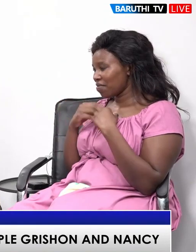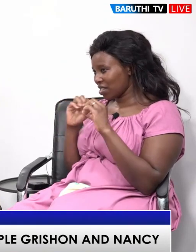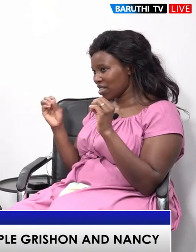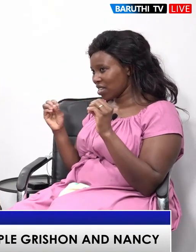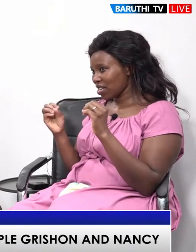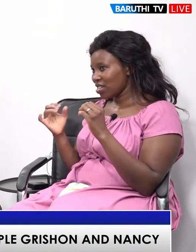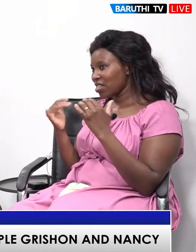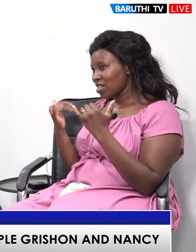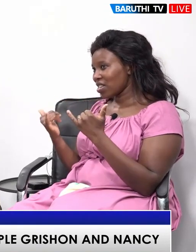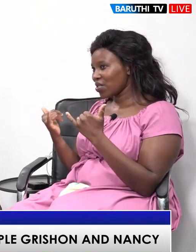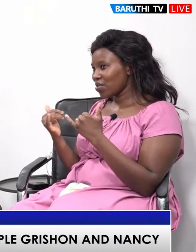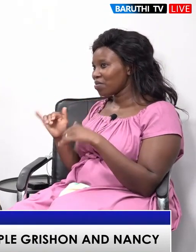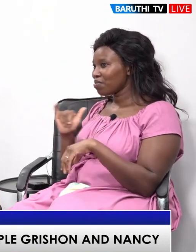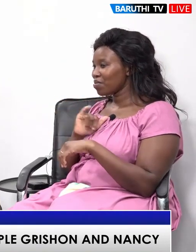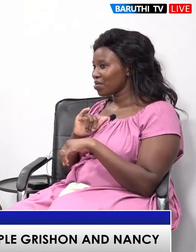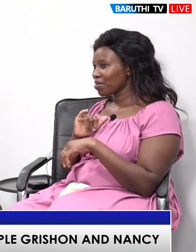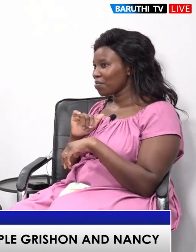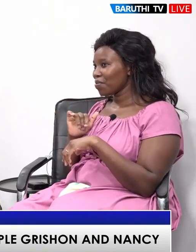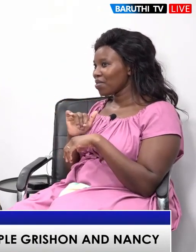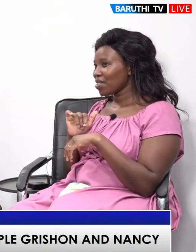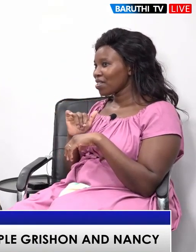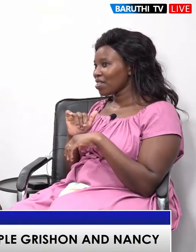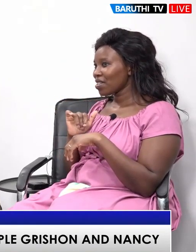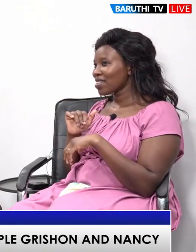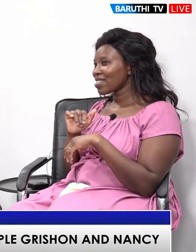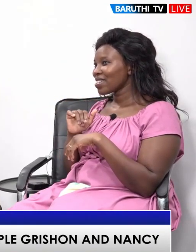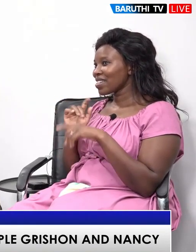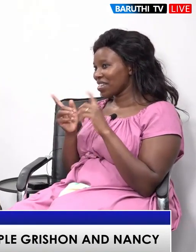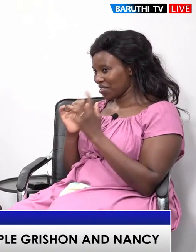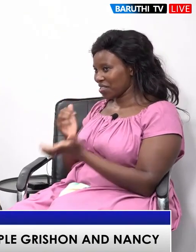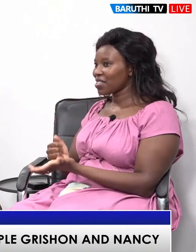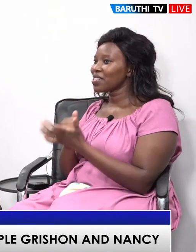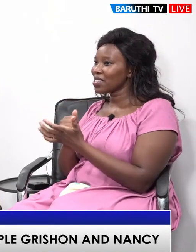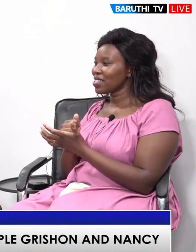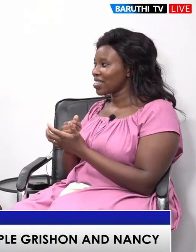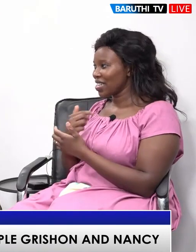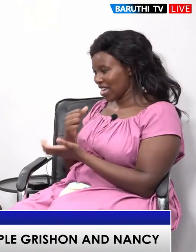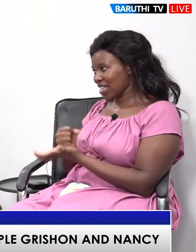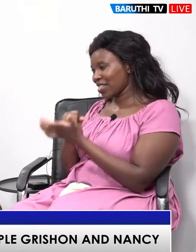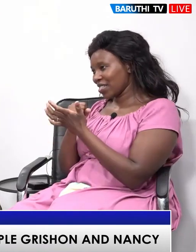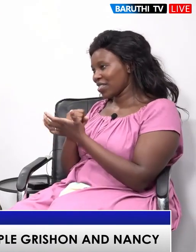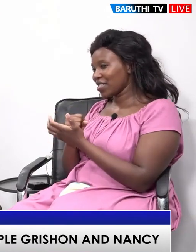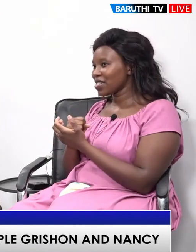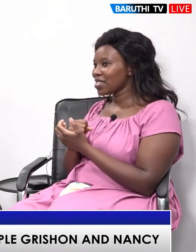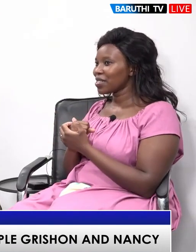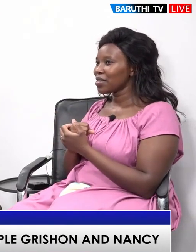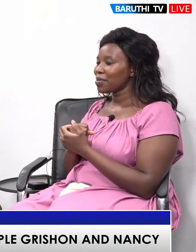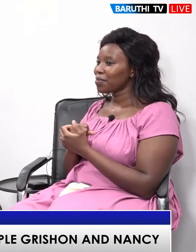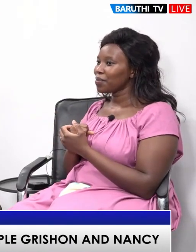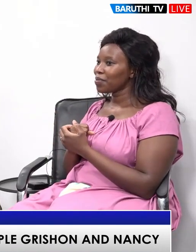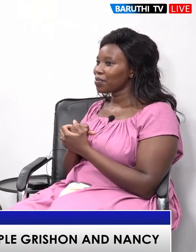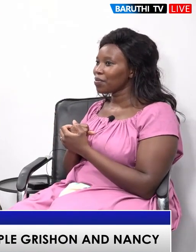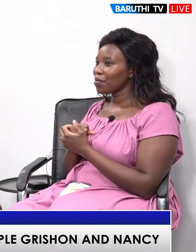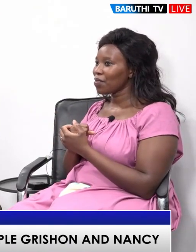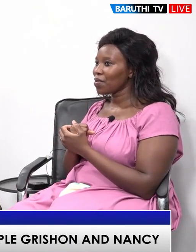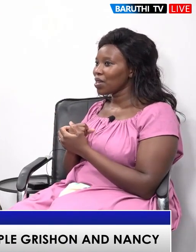hapa natamani kuwasalimia lakini siwezi. So nikaambiwa nikifanya hivi niko sawa. Huyu ni sign language